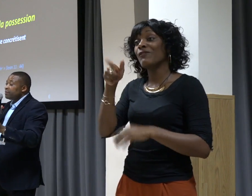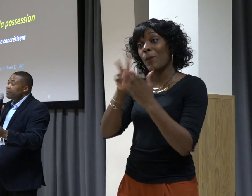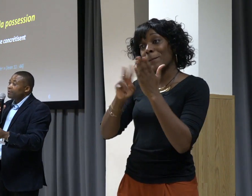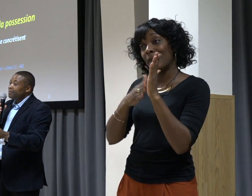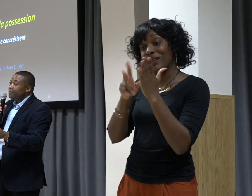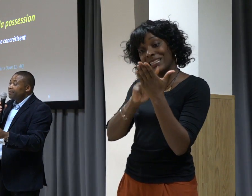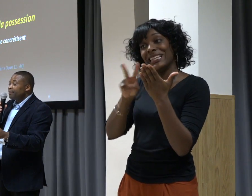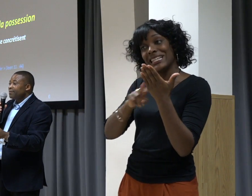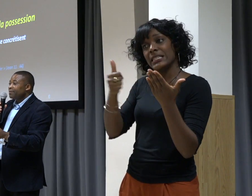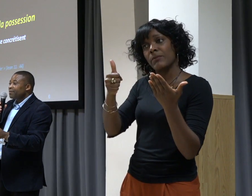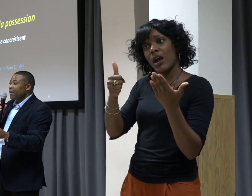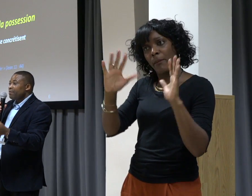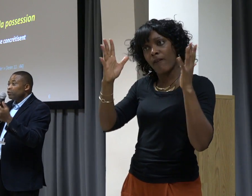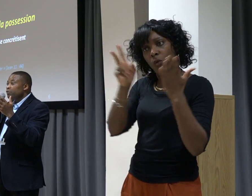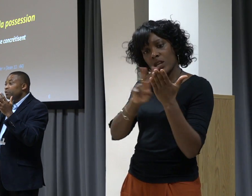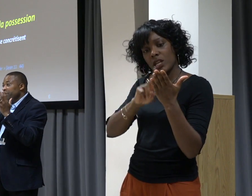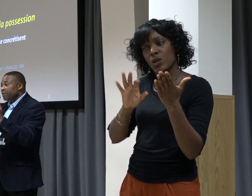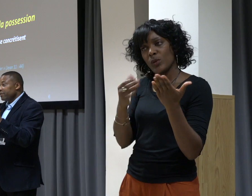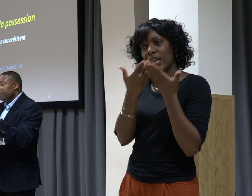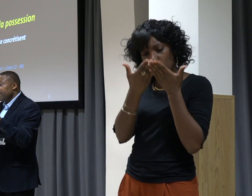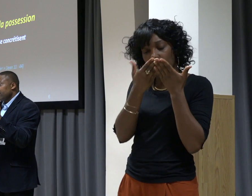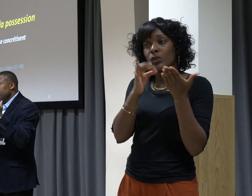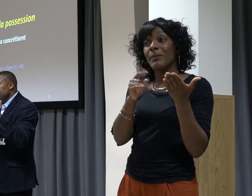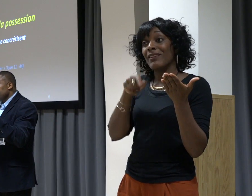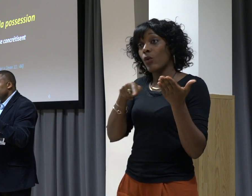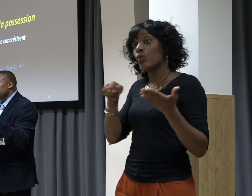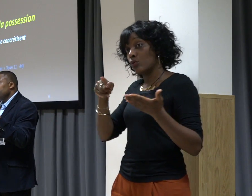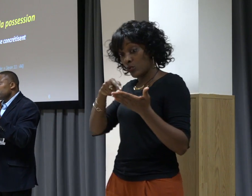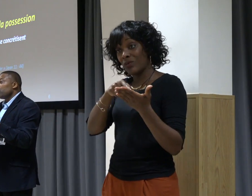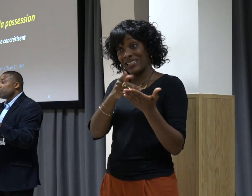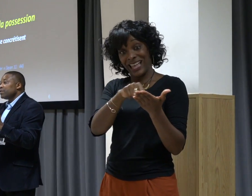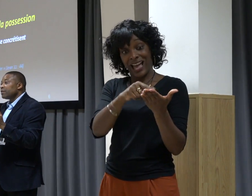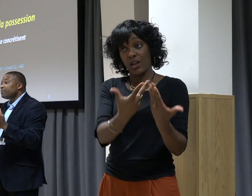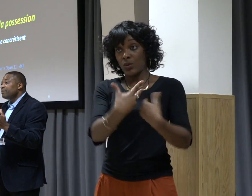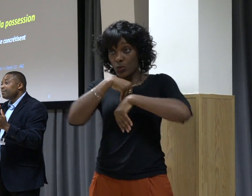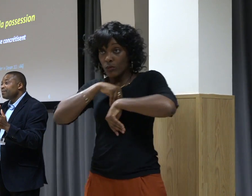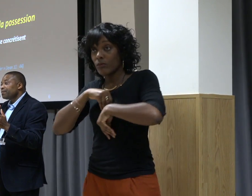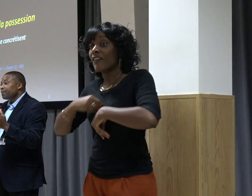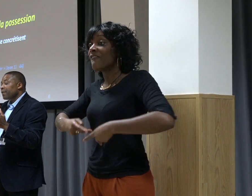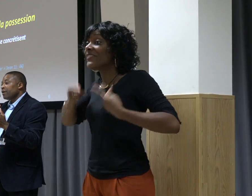Bible, mais nous devons vivre la Bible dans notre quotidien.